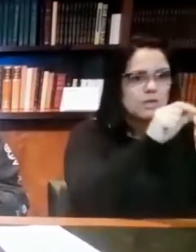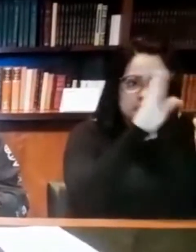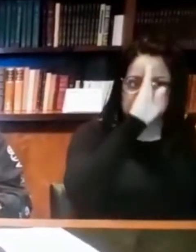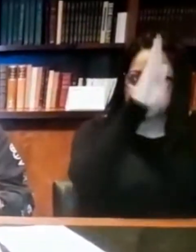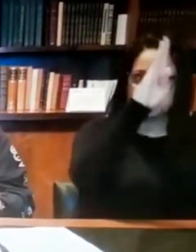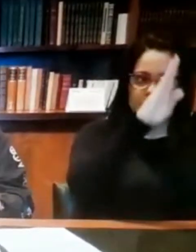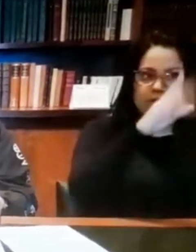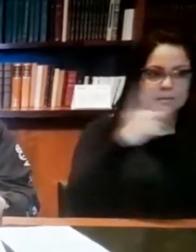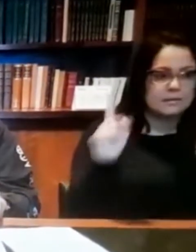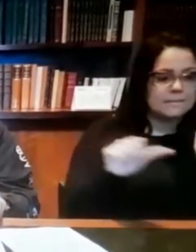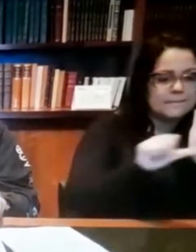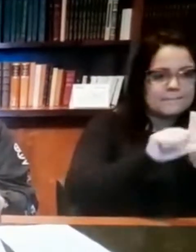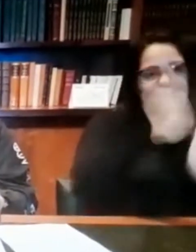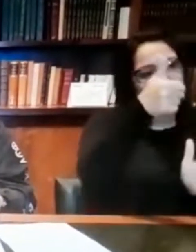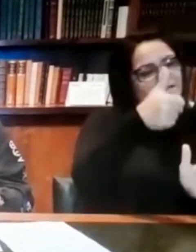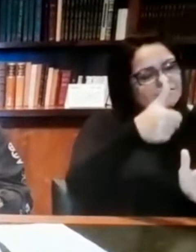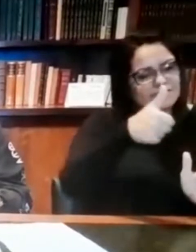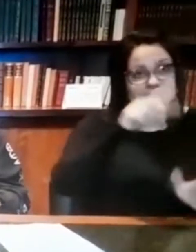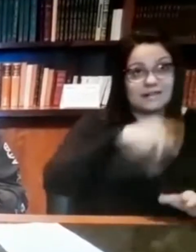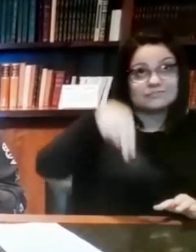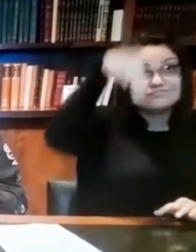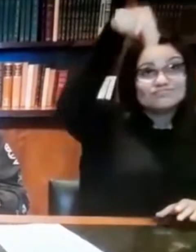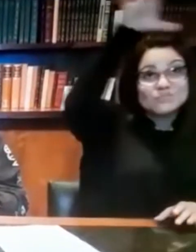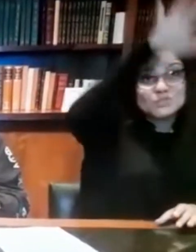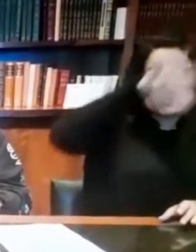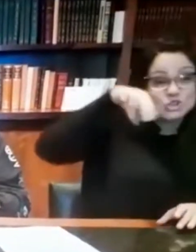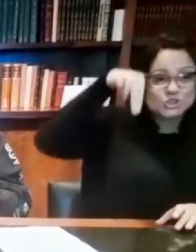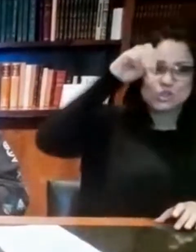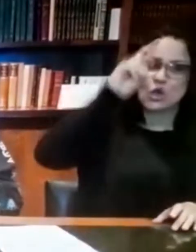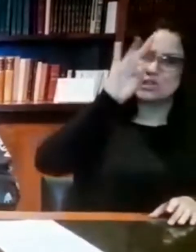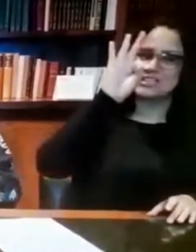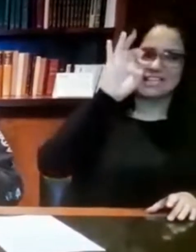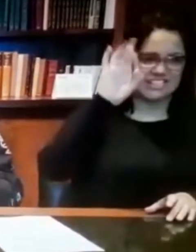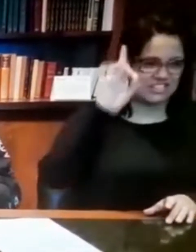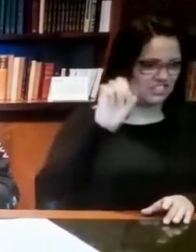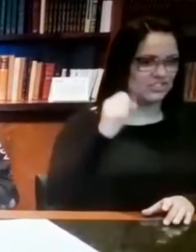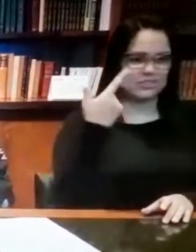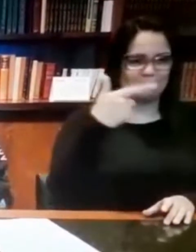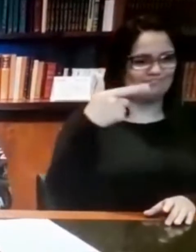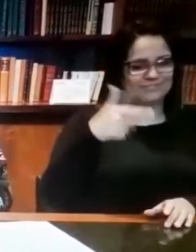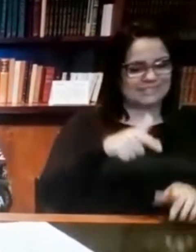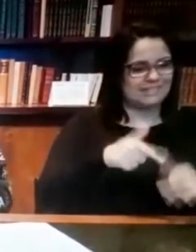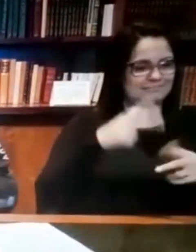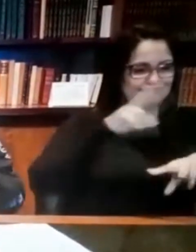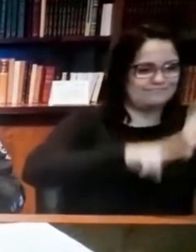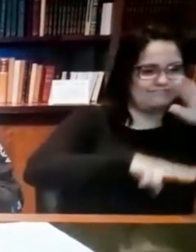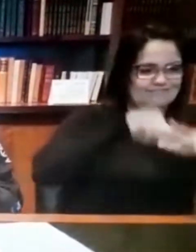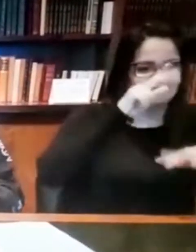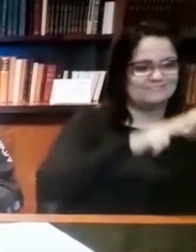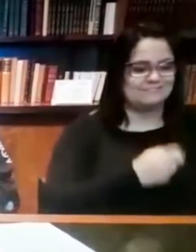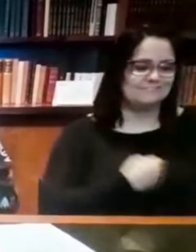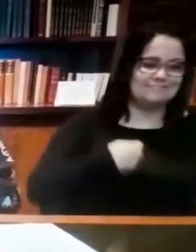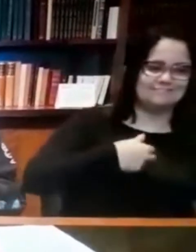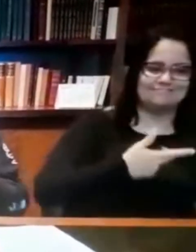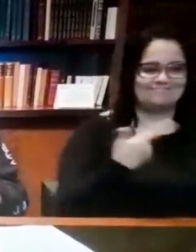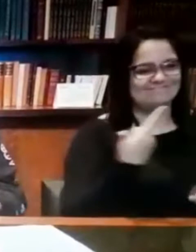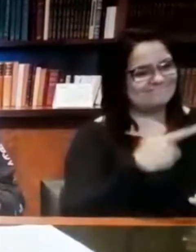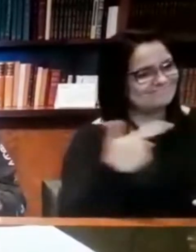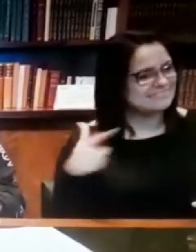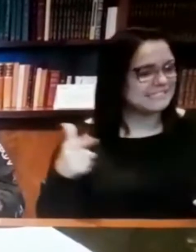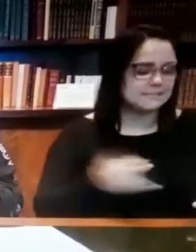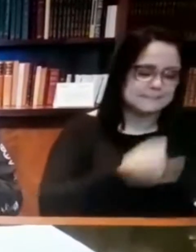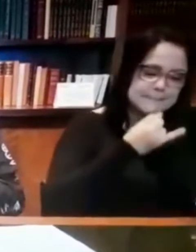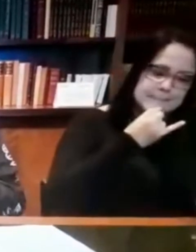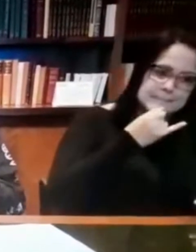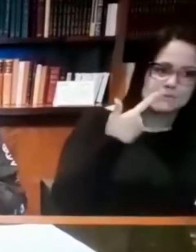vez, o Nordeste não terá para a festa junina. Né? É uma festa que, popular, que arrasta